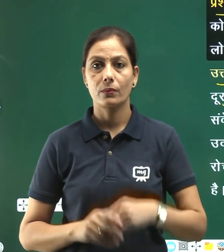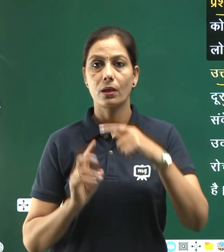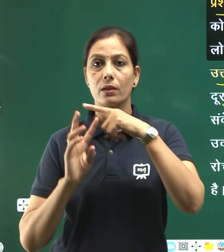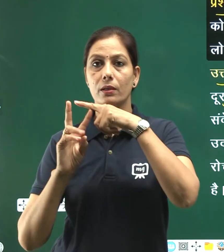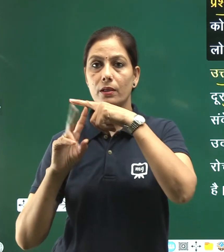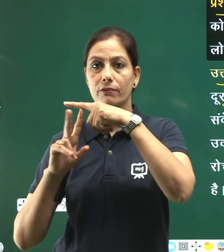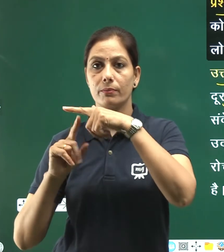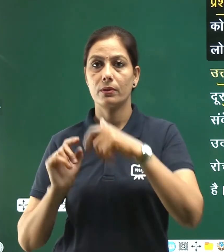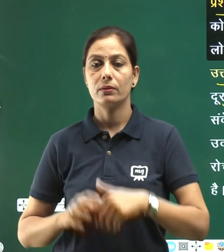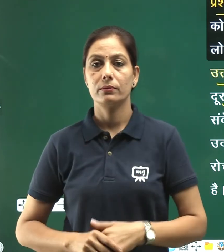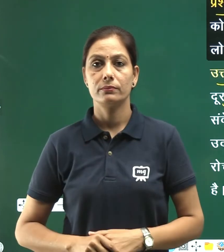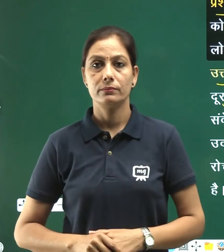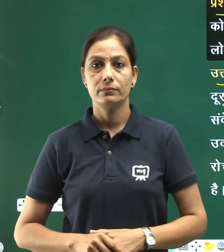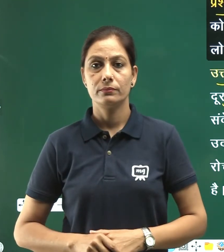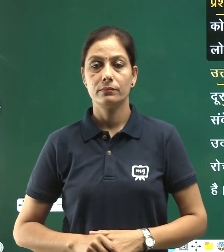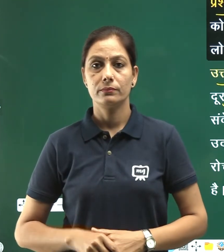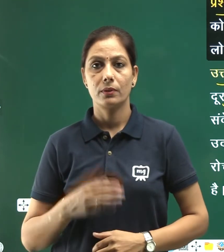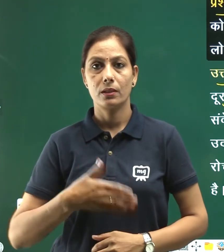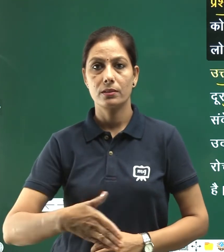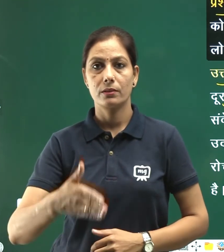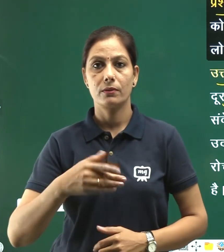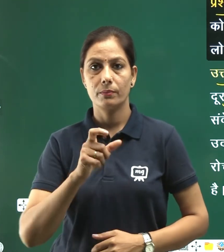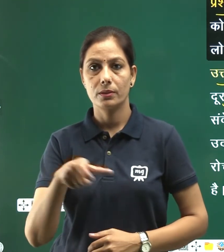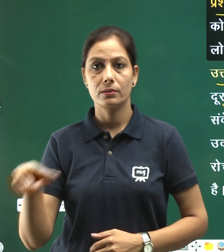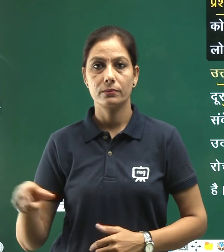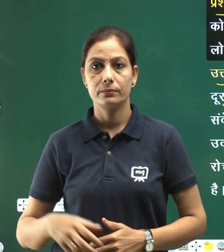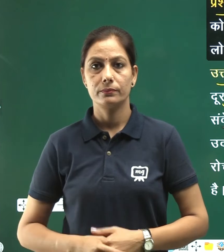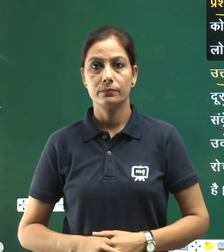दूरदर्शन पर ले जाने वाले लोग